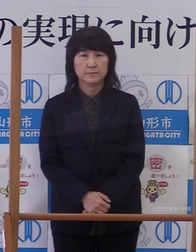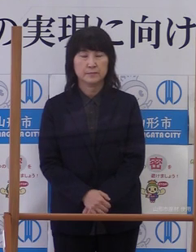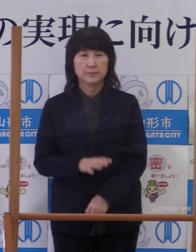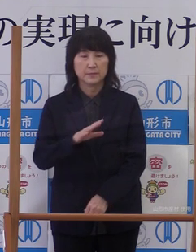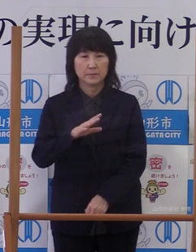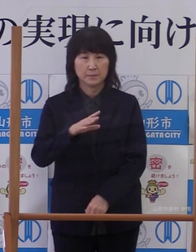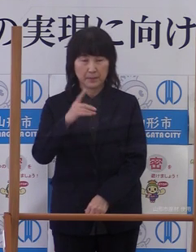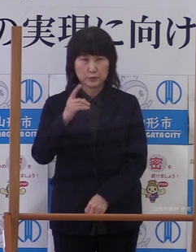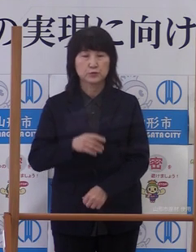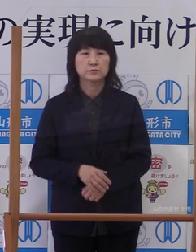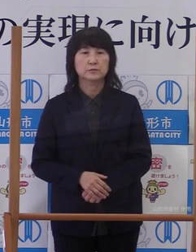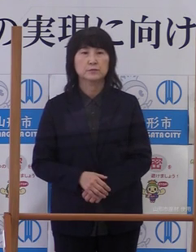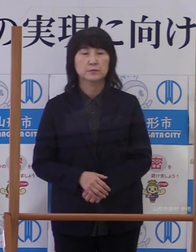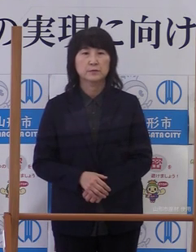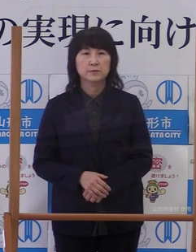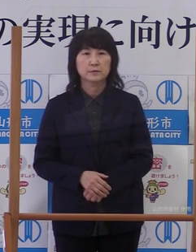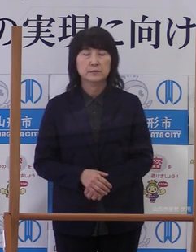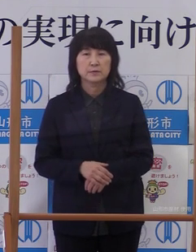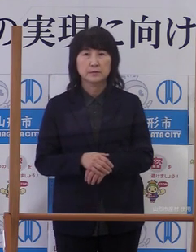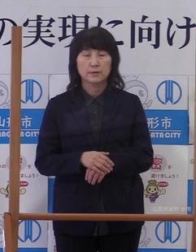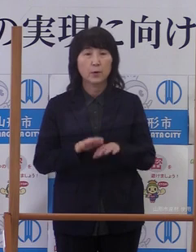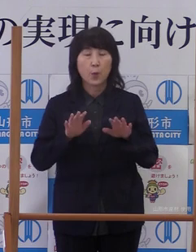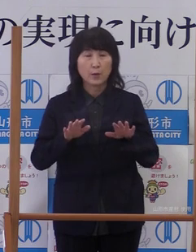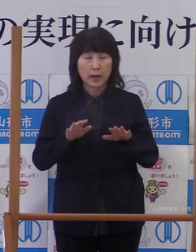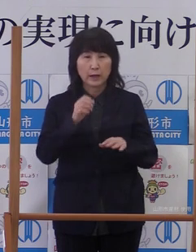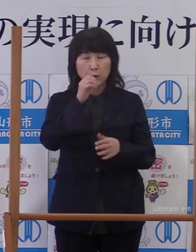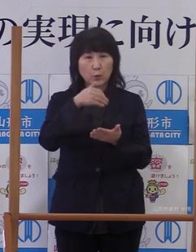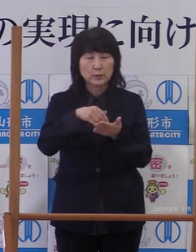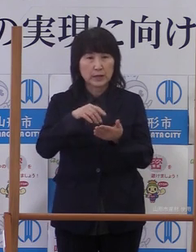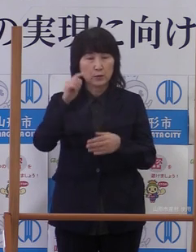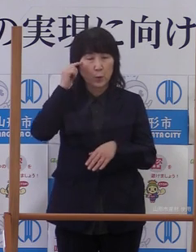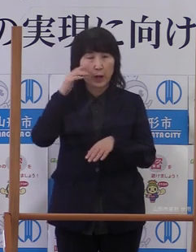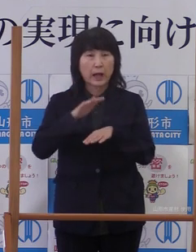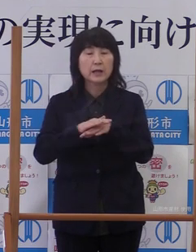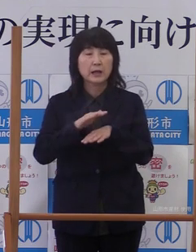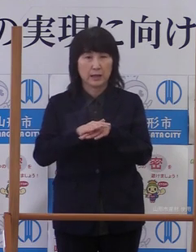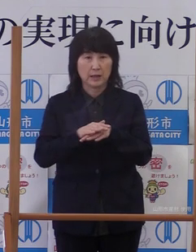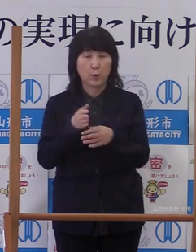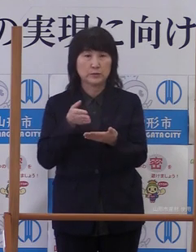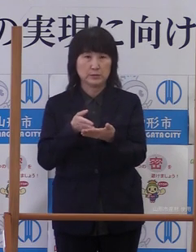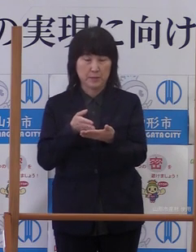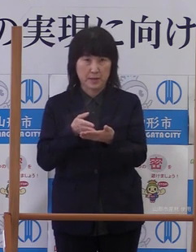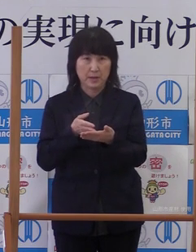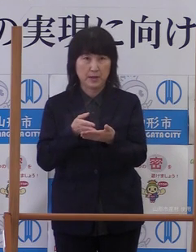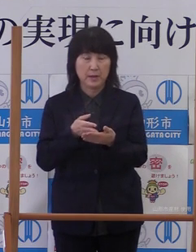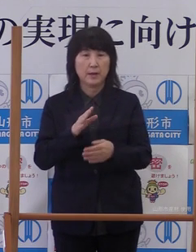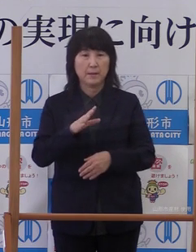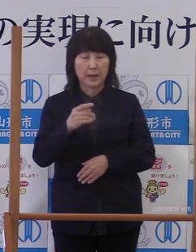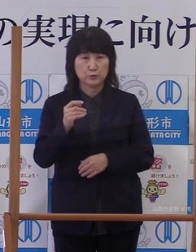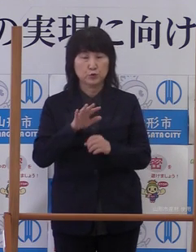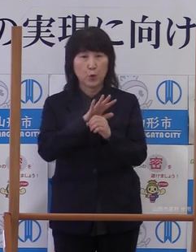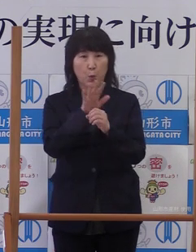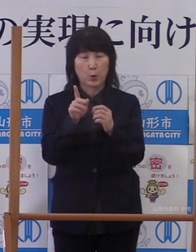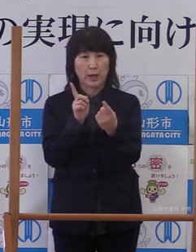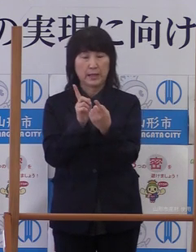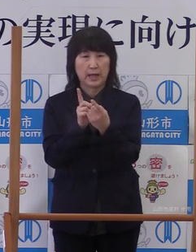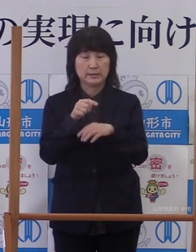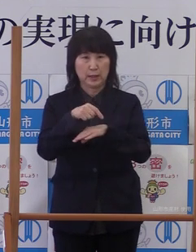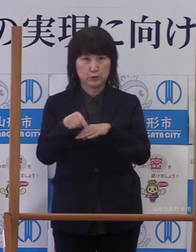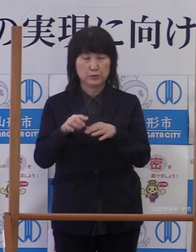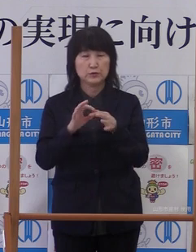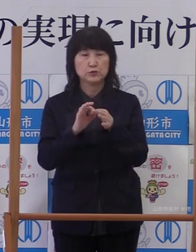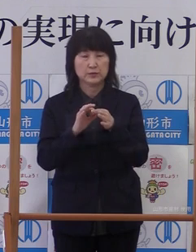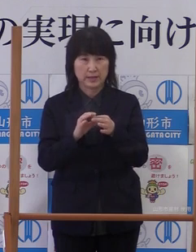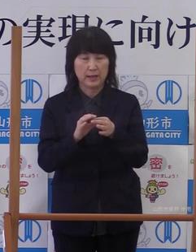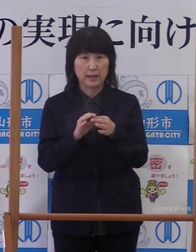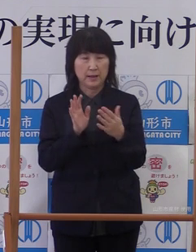まずですね、総じて、今回の予算の考え方を申し上げますと、まずコロナ対策についてはですね、